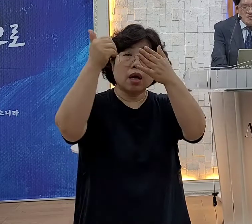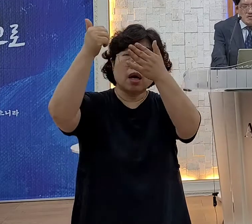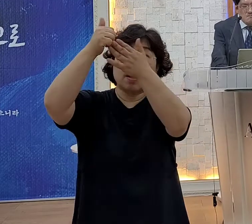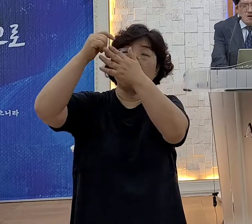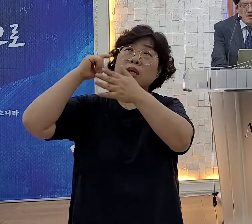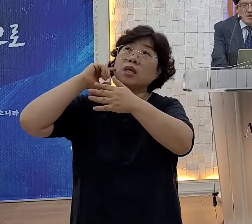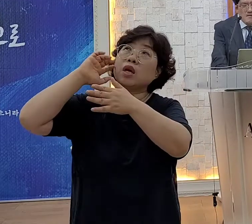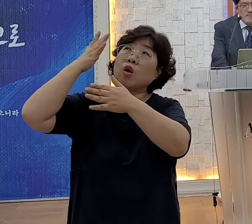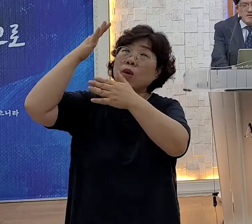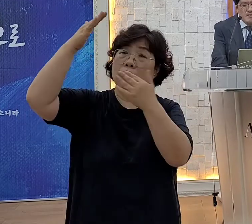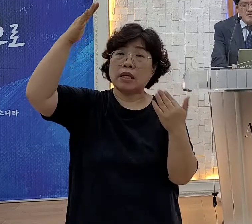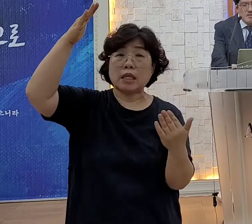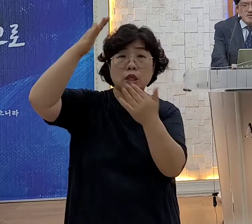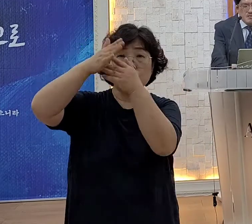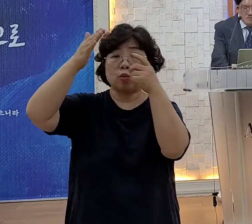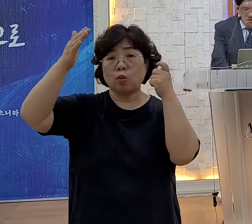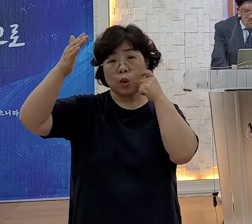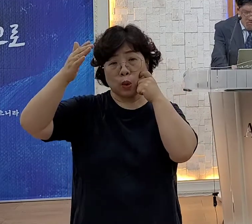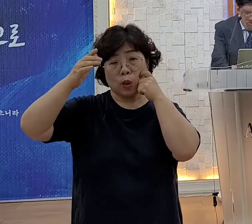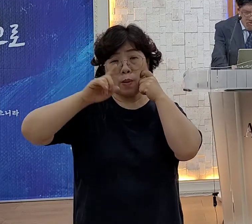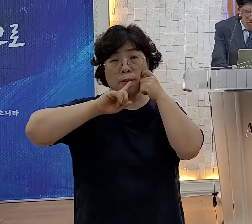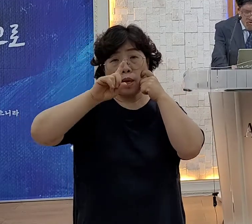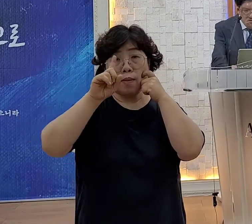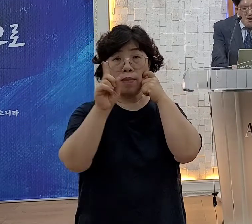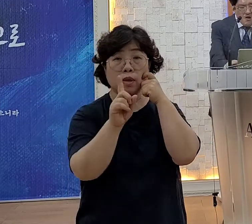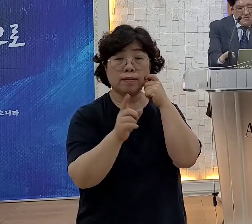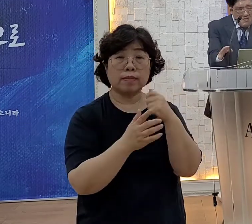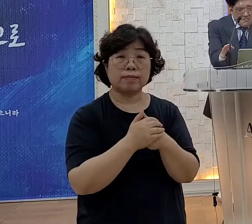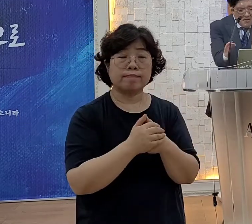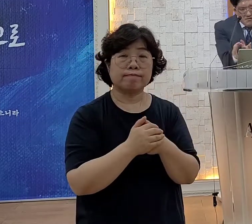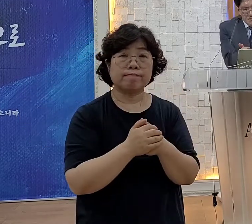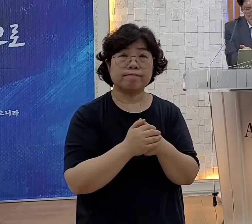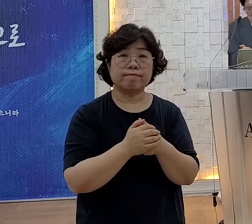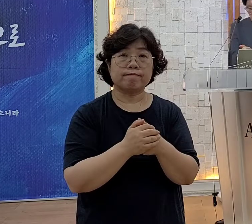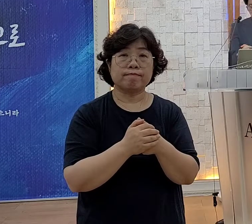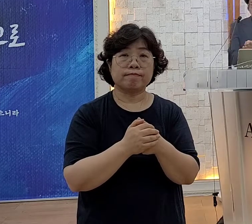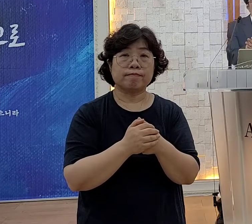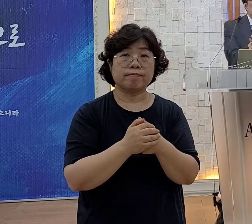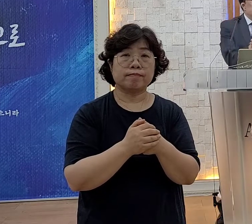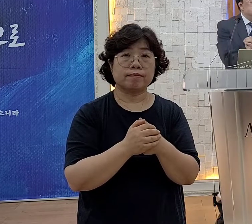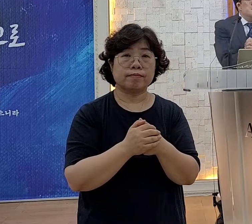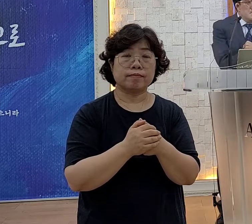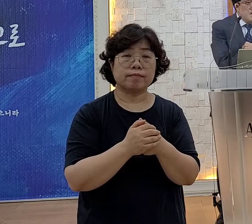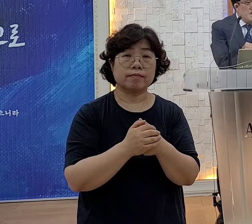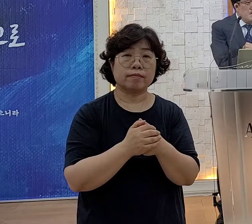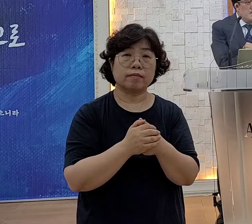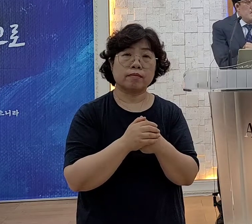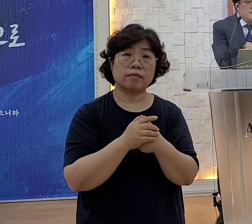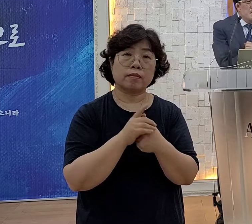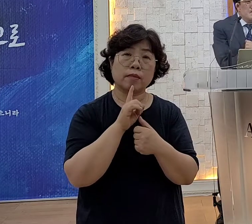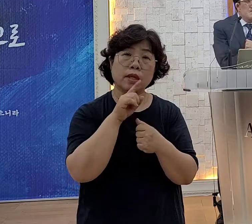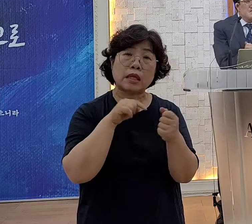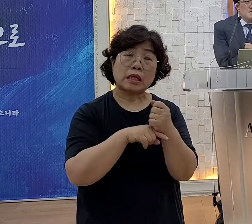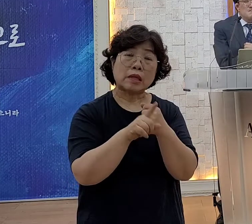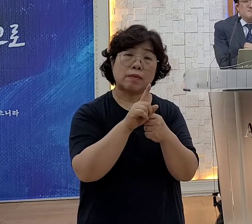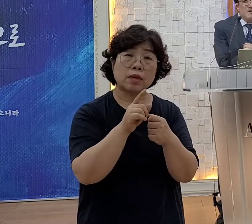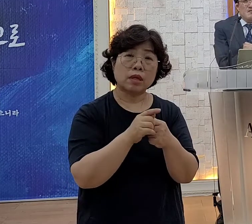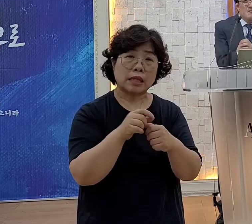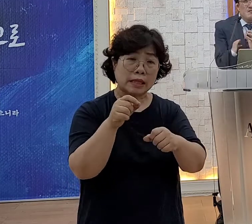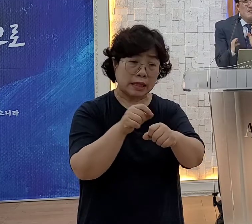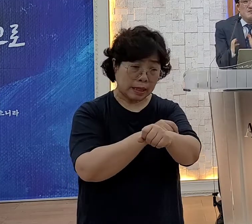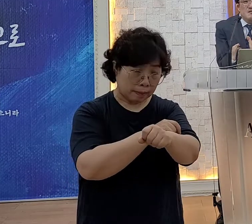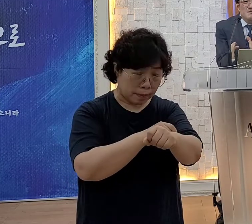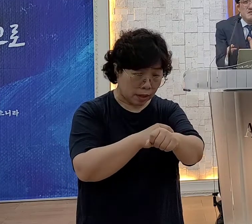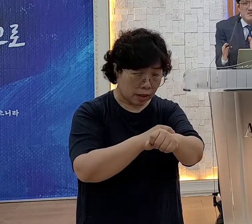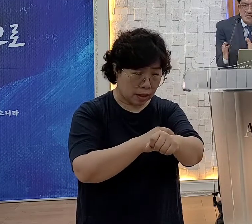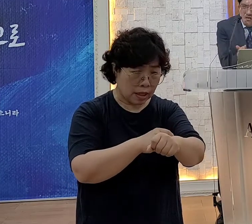하나님의 영광에 이르지 못하더니. 자, 이 말씀은요, 이건 또 뭐냐?